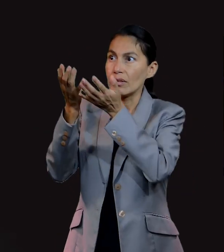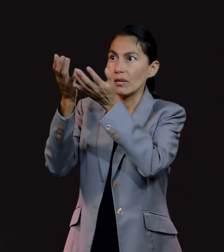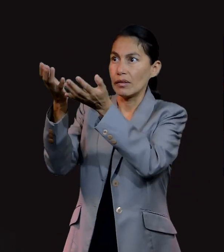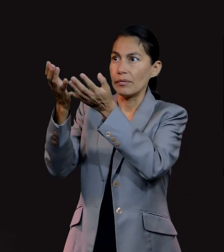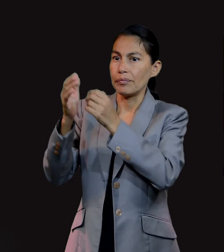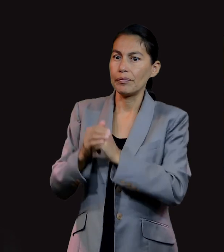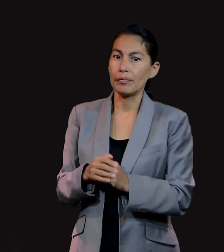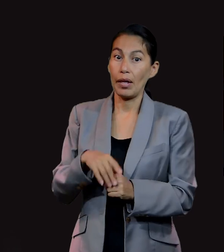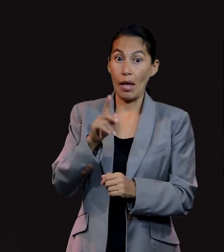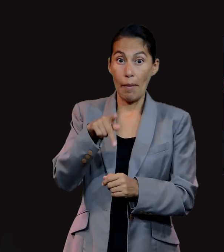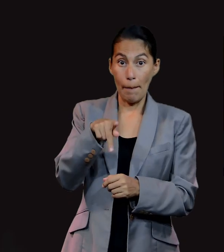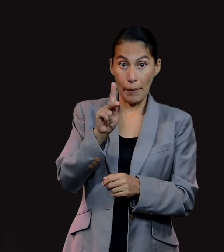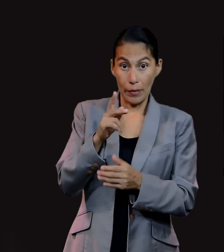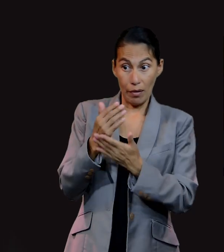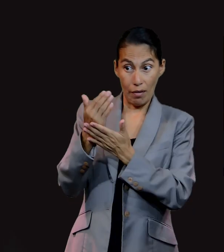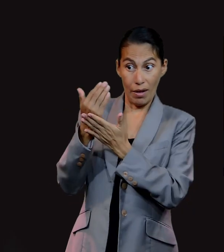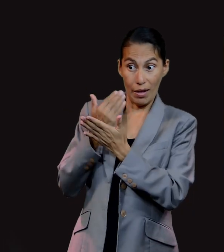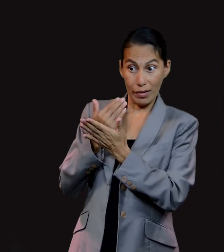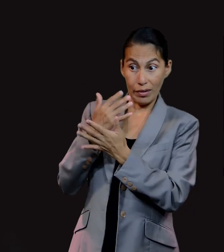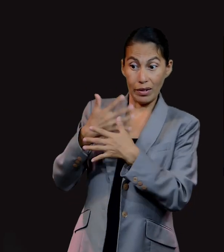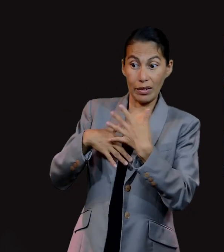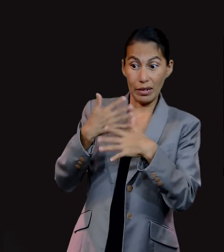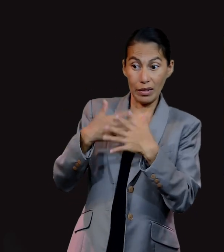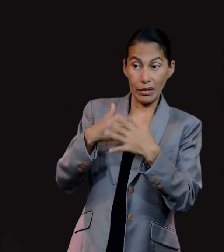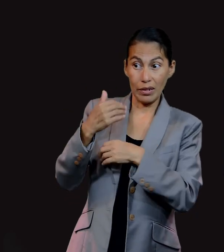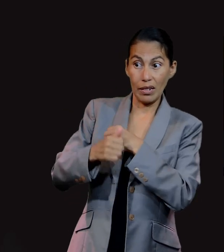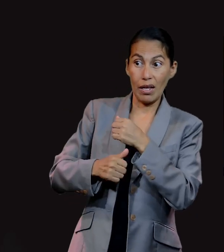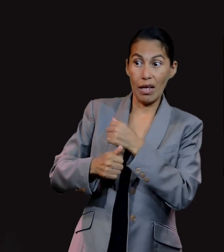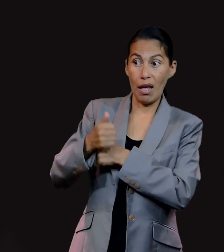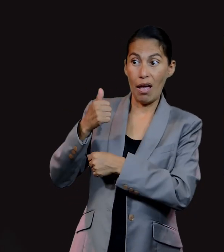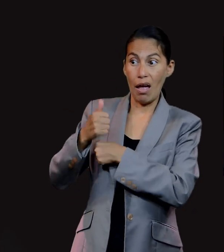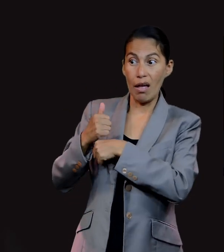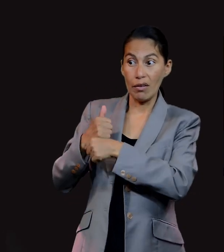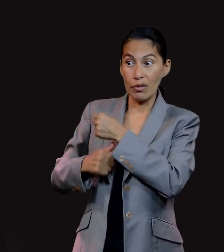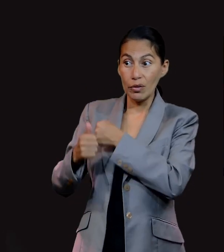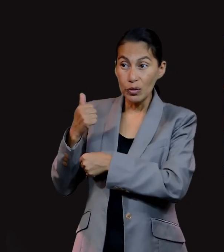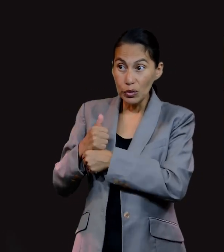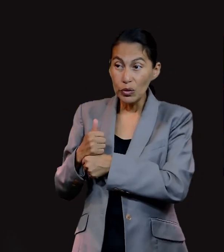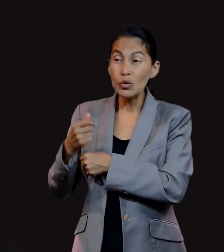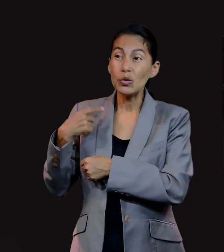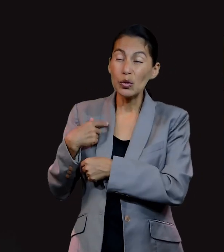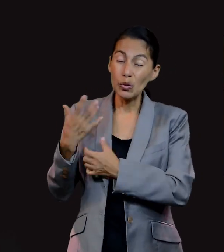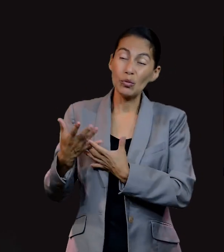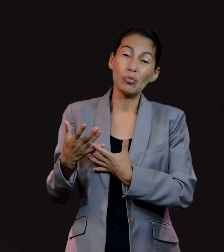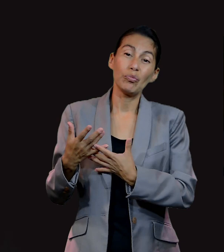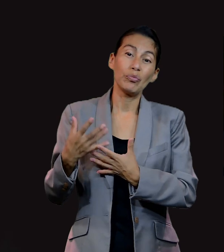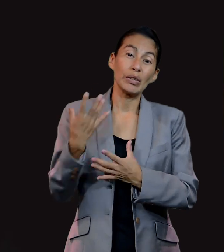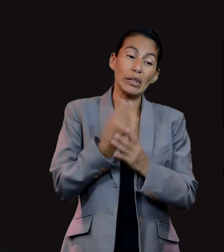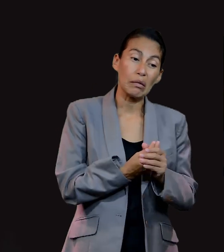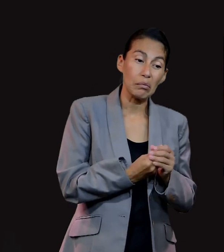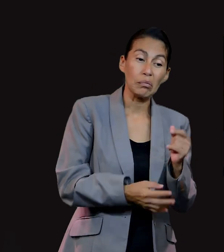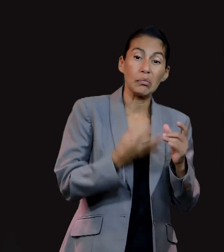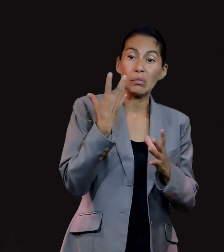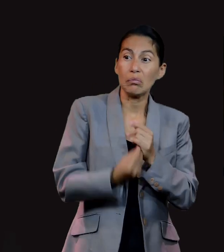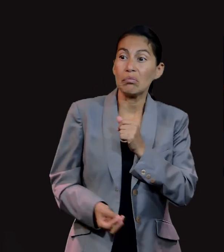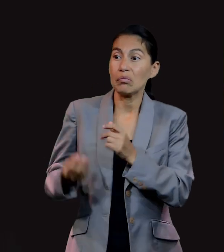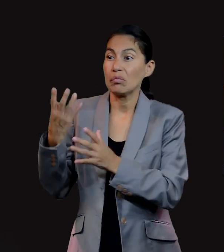embargo pasé 15 años huyendo a ese llamado que Dios me hacía